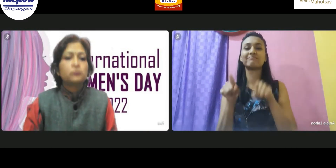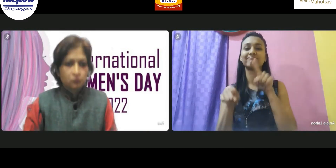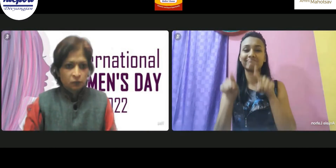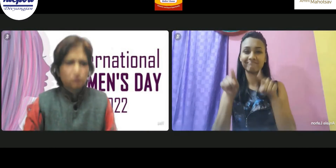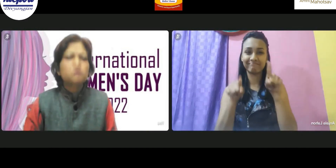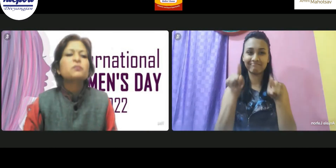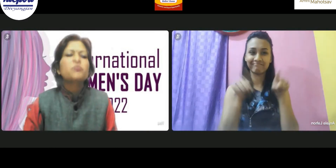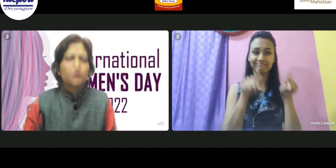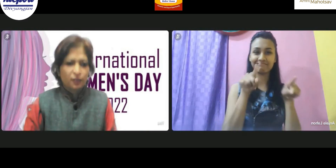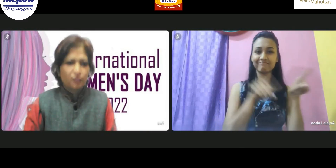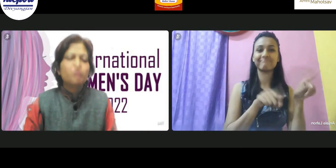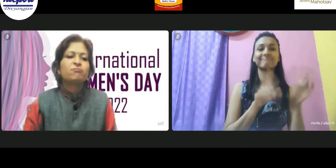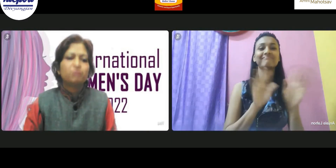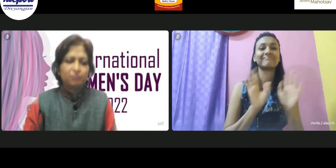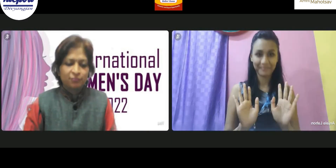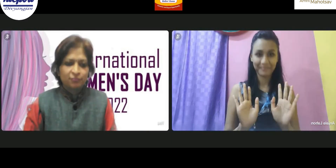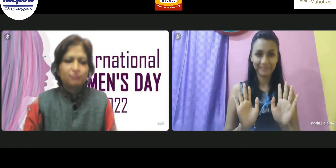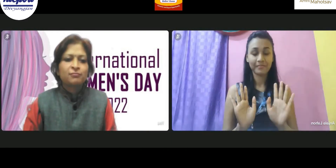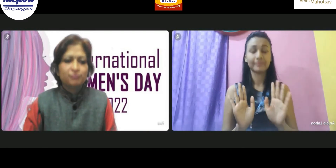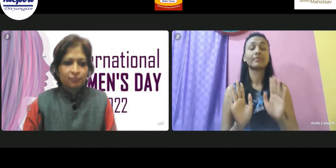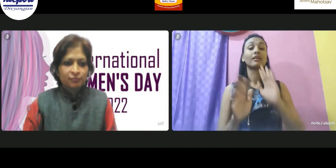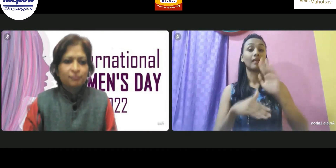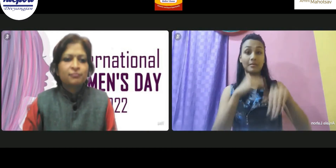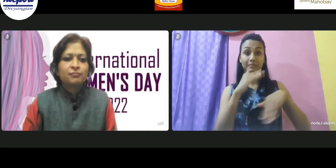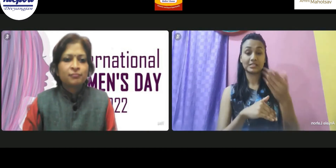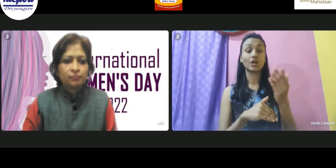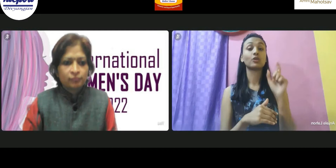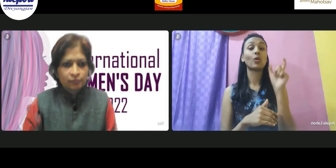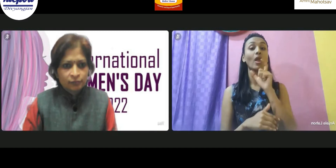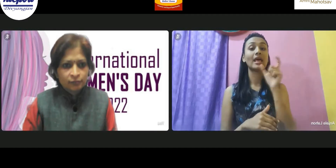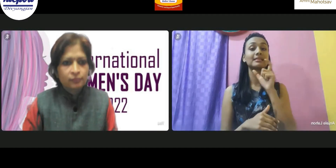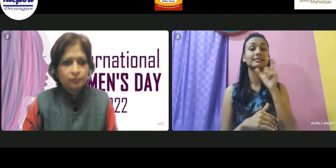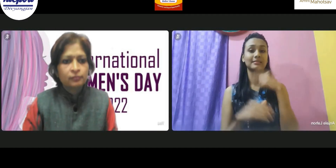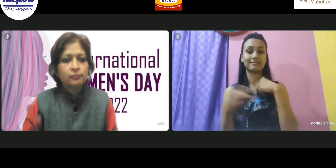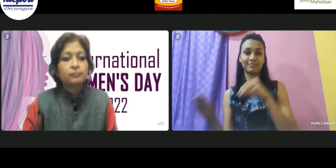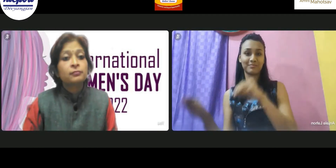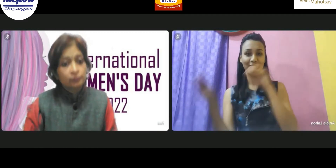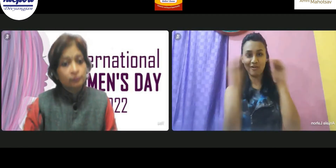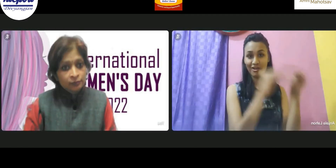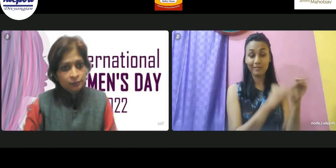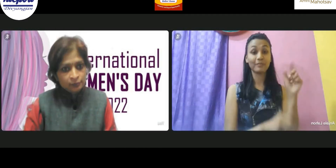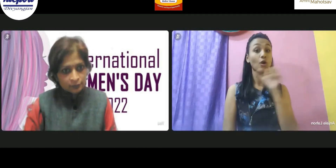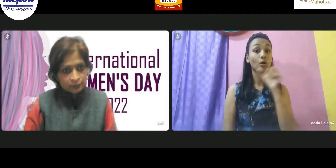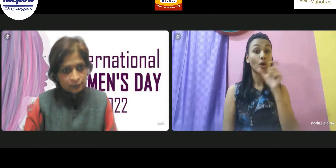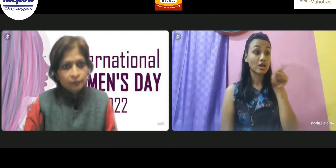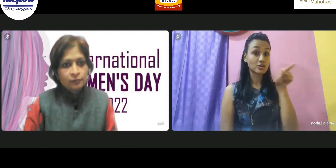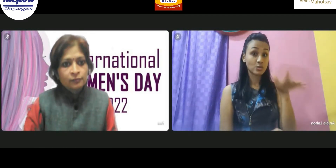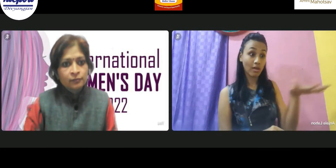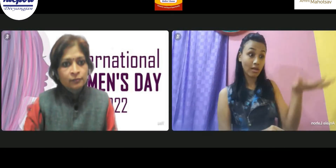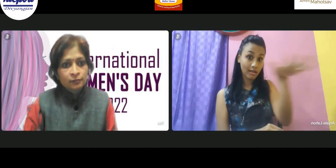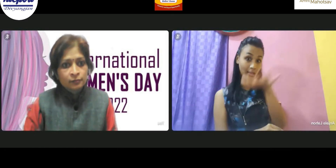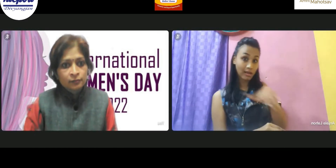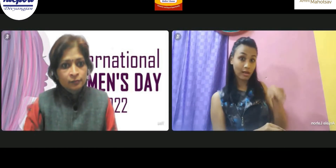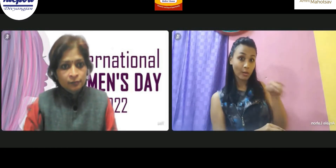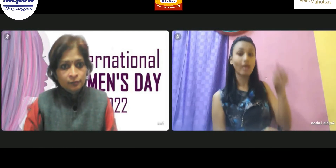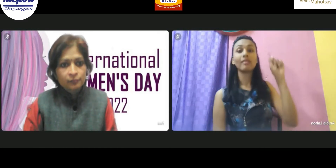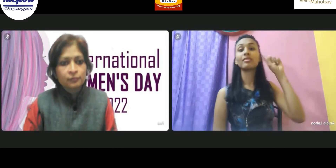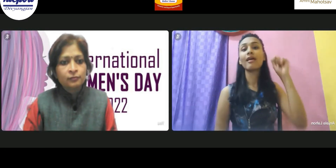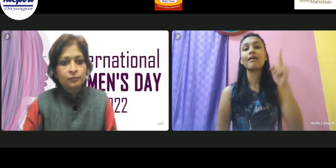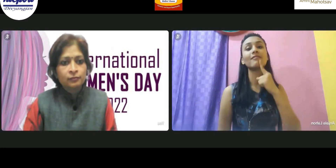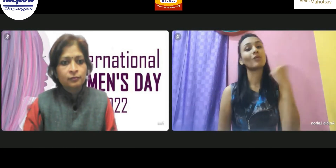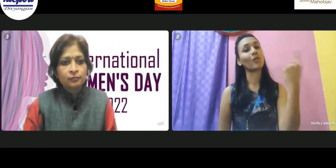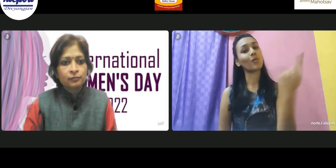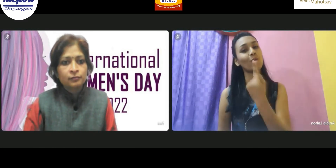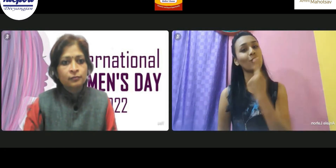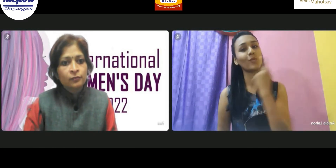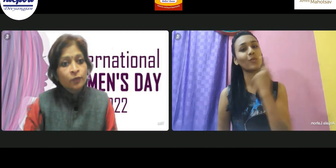जाता था, लेकिन मेरी स्पीच उतनी अच्छी नहीं थी। उसके बाद मैंने कॉलेज में एडमिशन लिया। वह